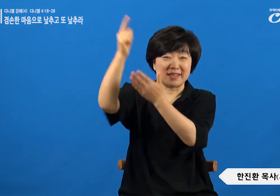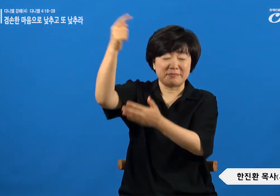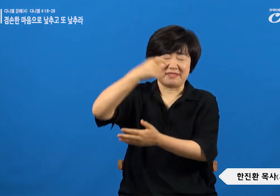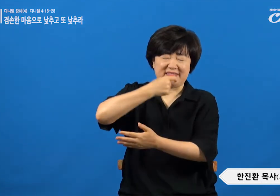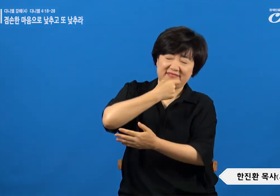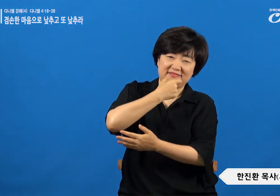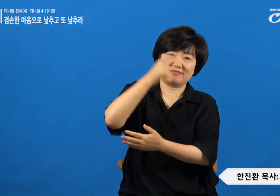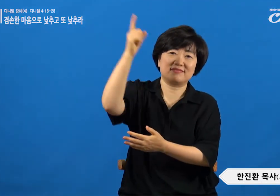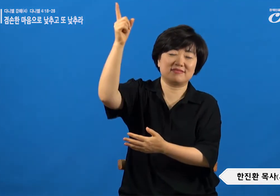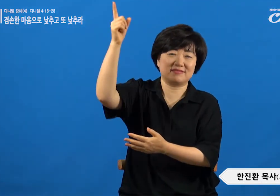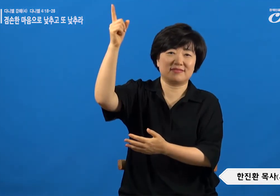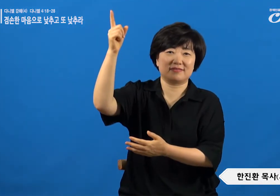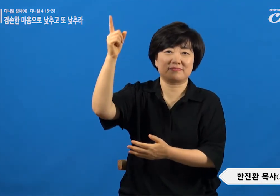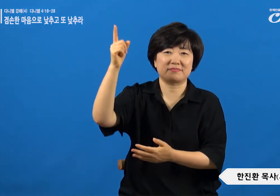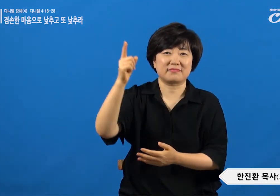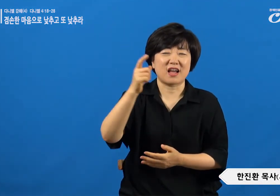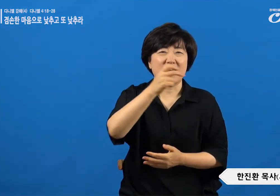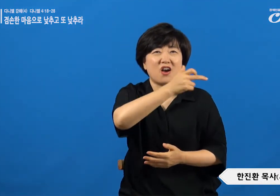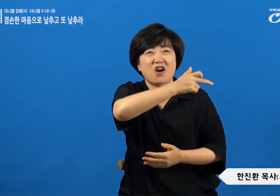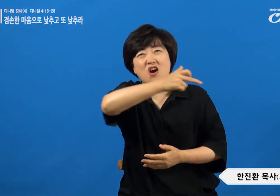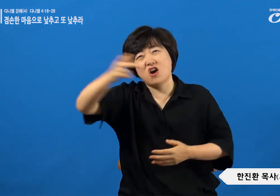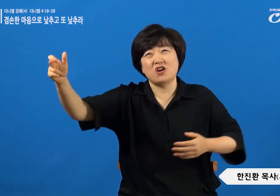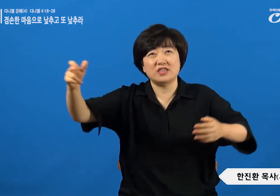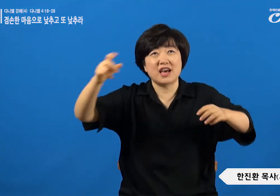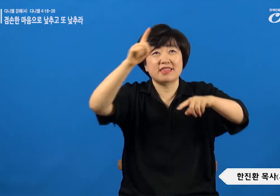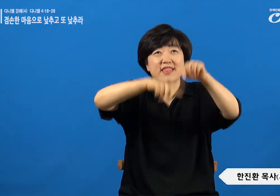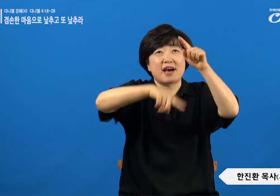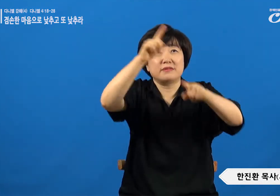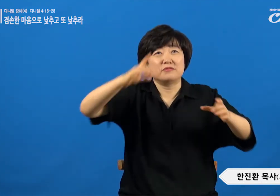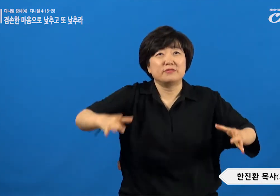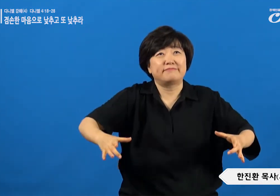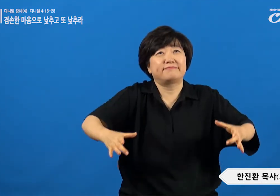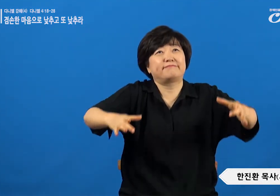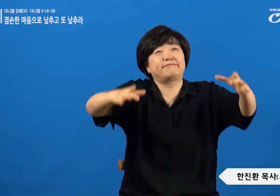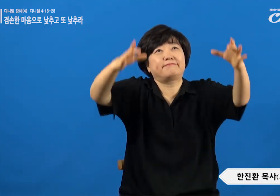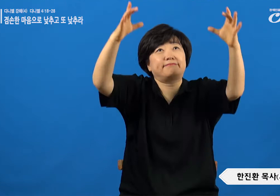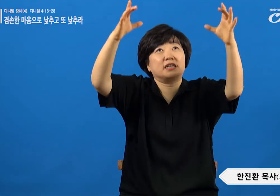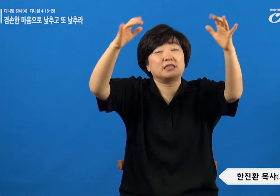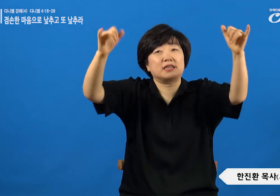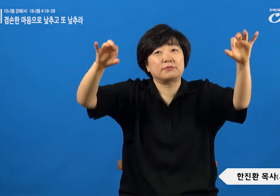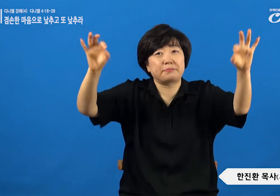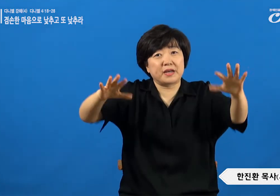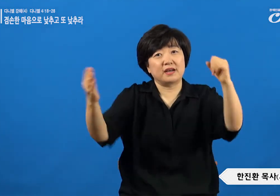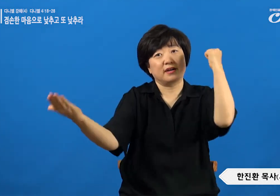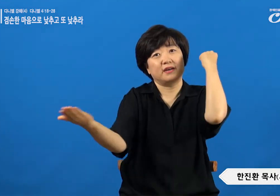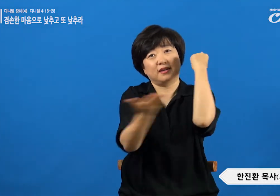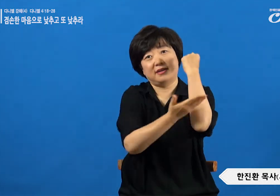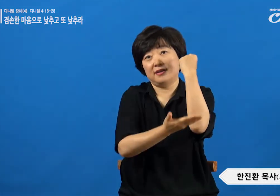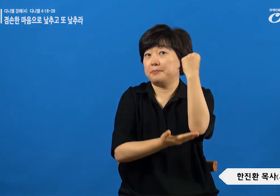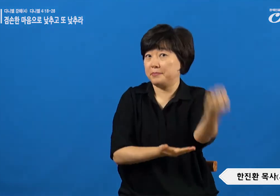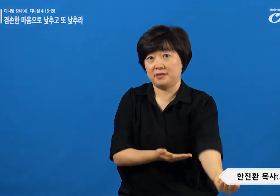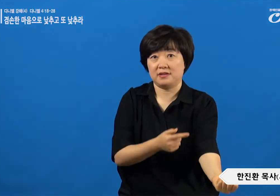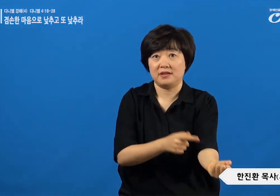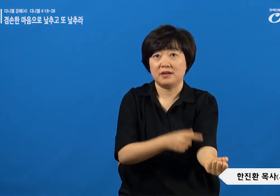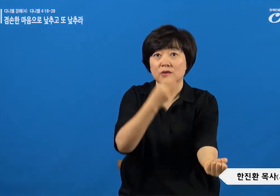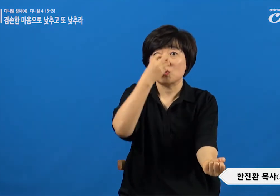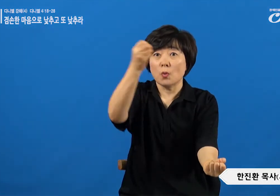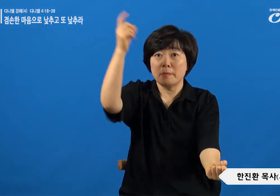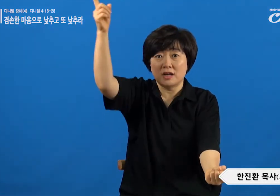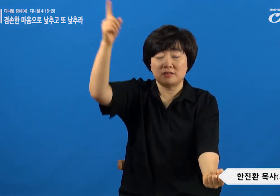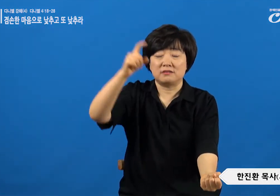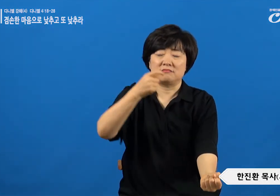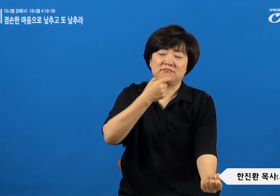얼마나 싫어하시는지 거대한 나무와 같은 자도 한순간에 베어 없애버릴 정도로 하나님은